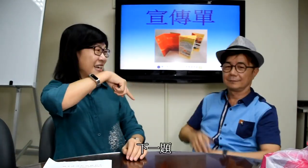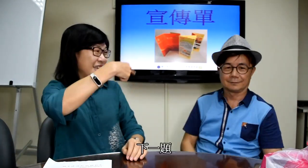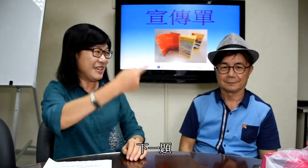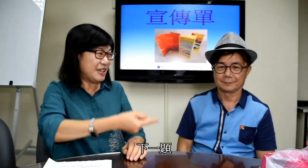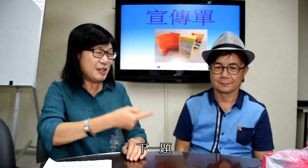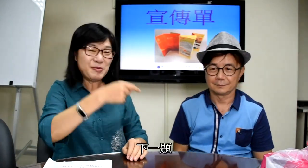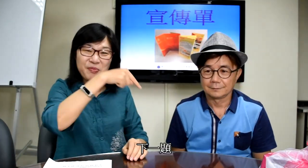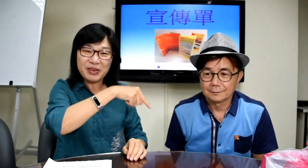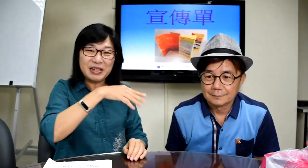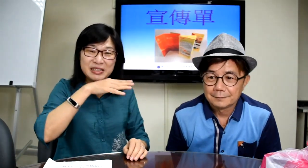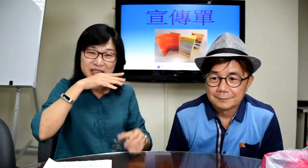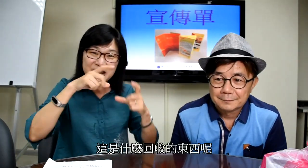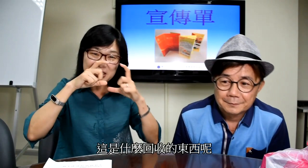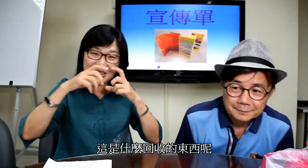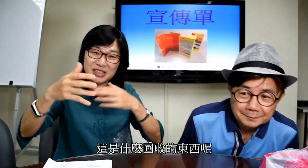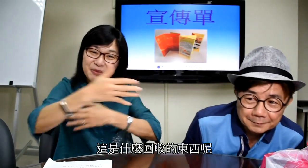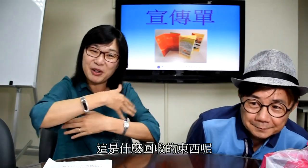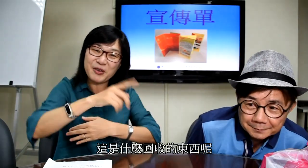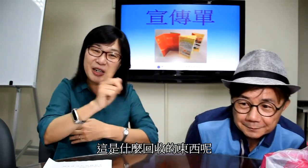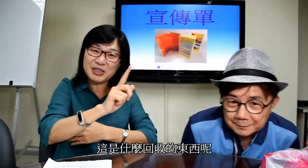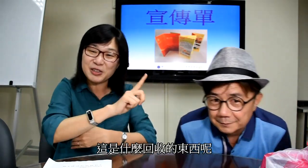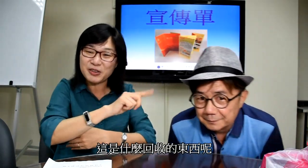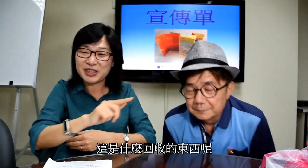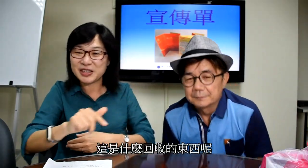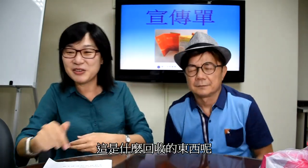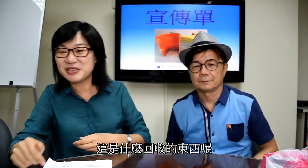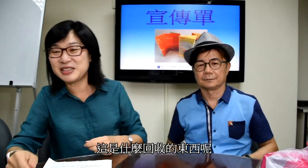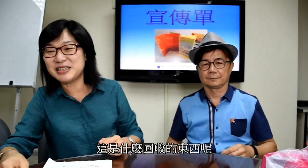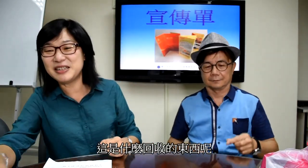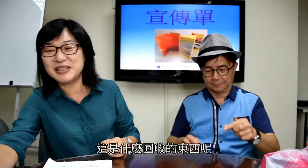题，这是什么回收的东西呢？